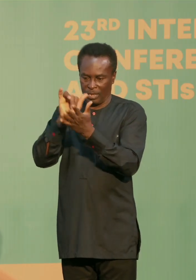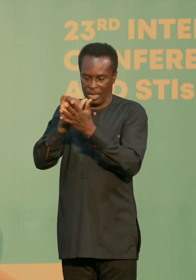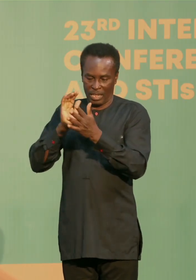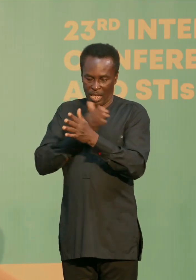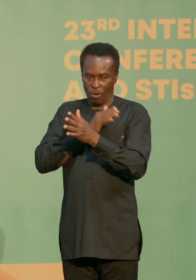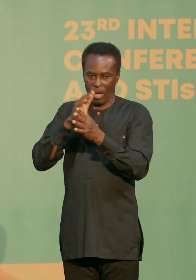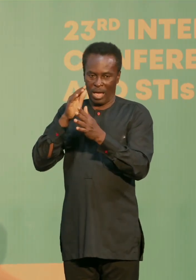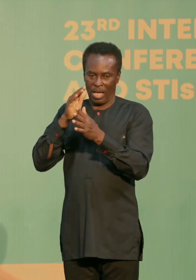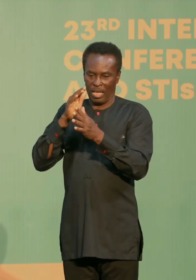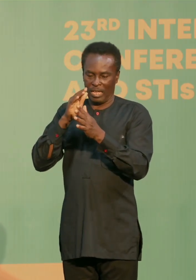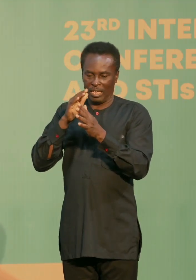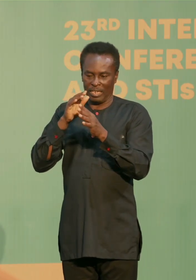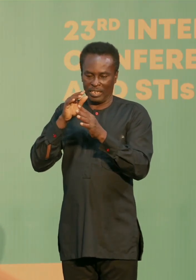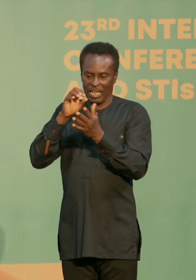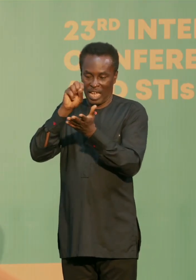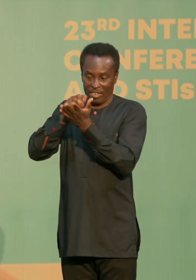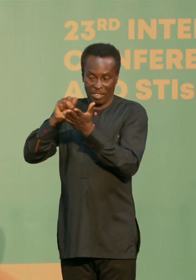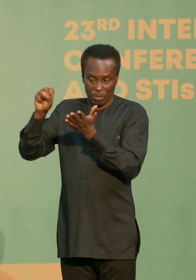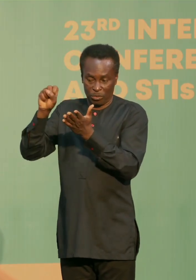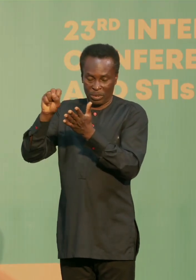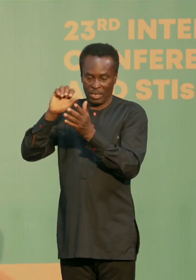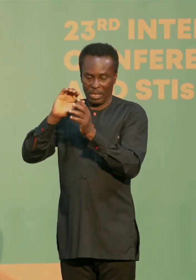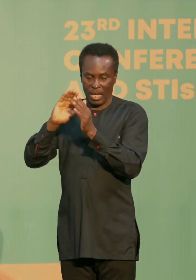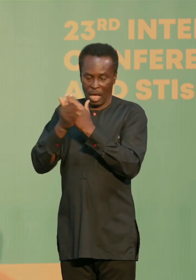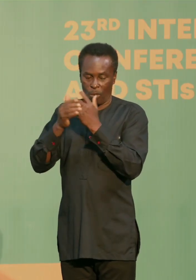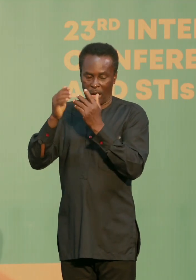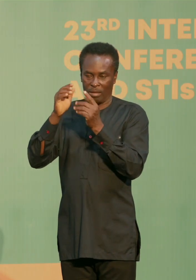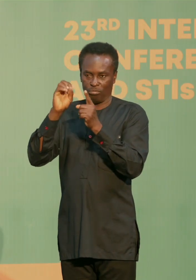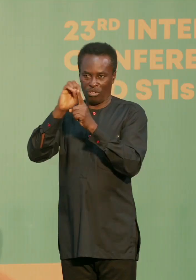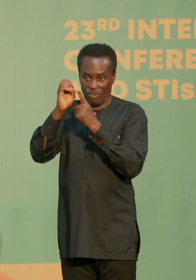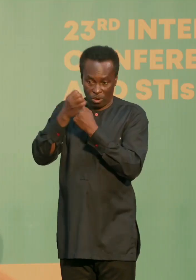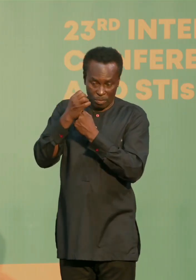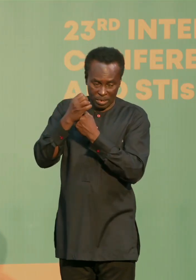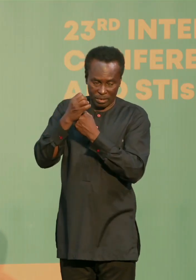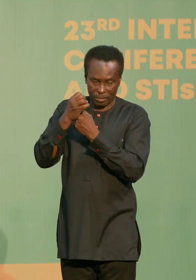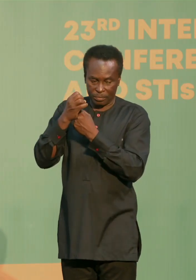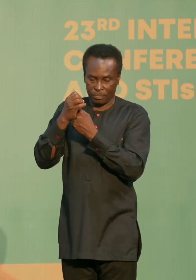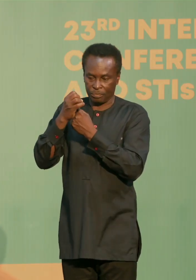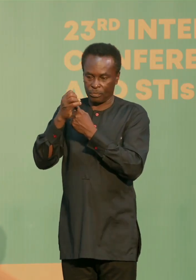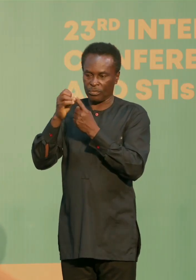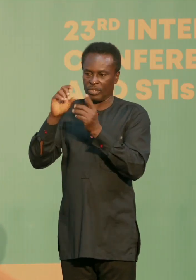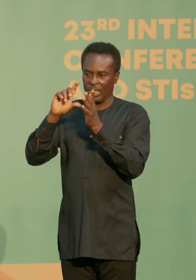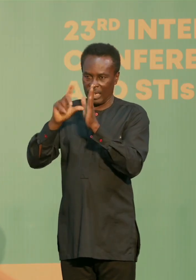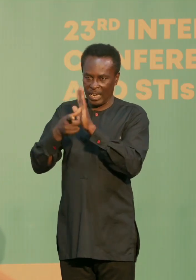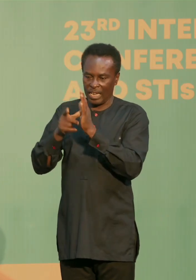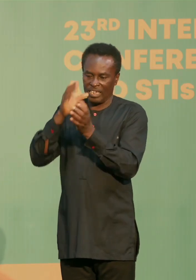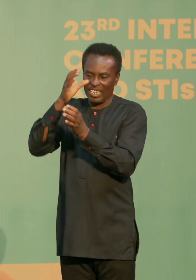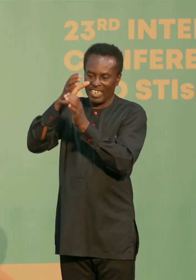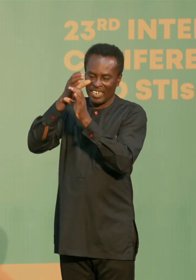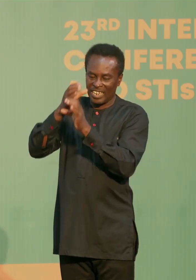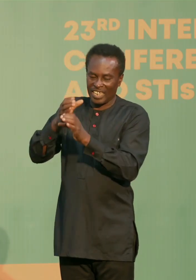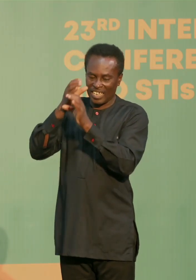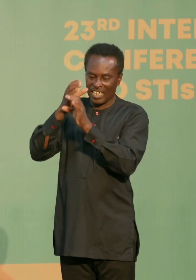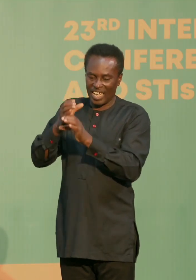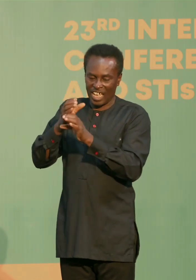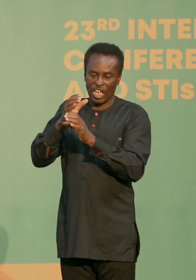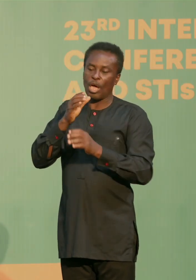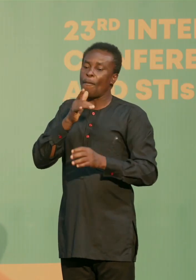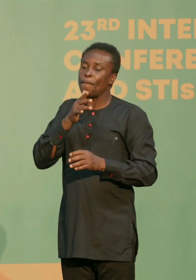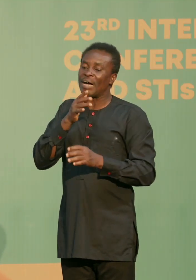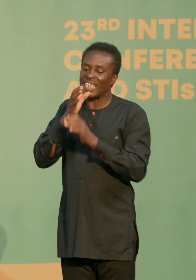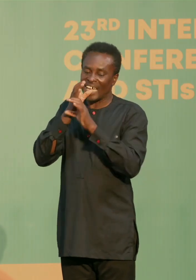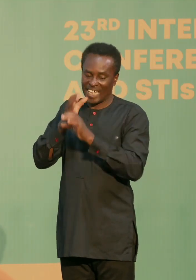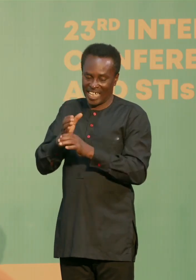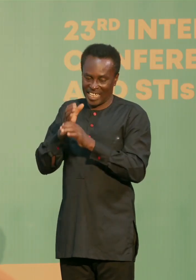ça sera un acquis. Et nous allons combler nos services de soins maternels et